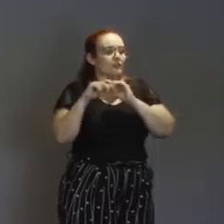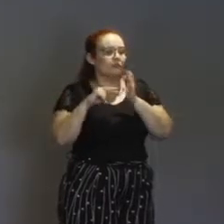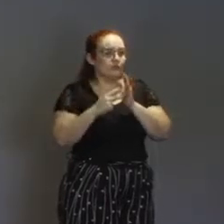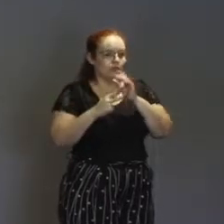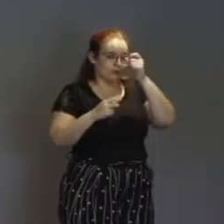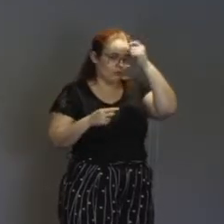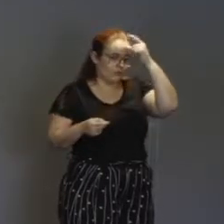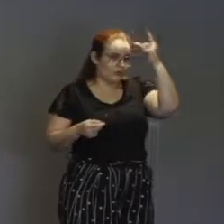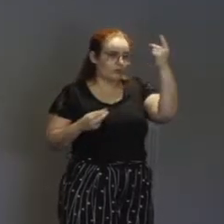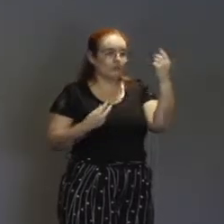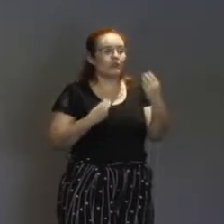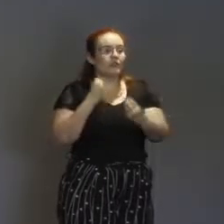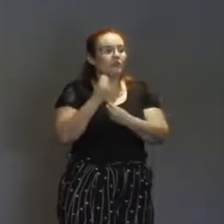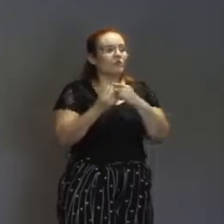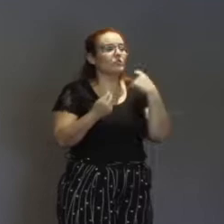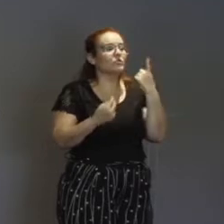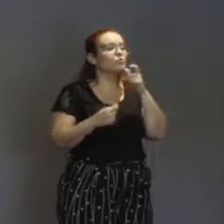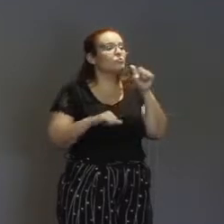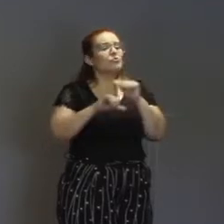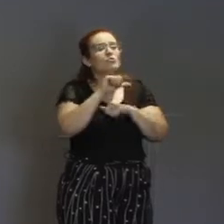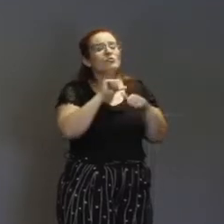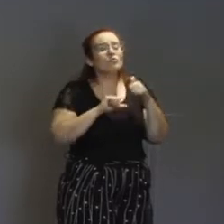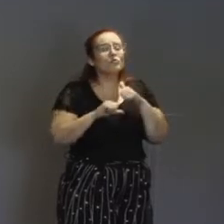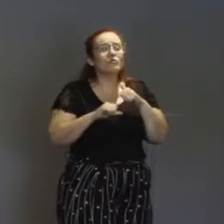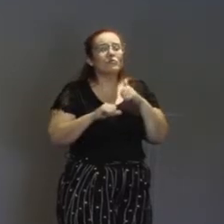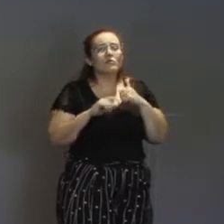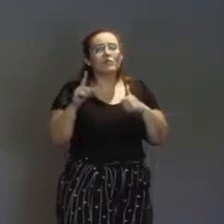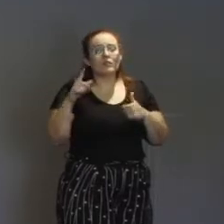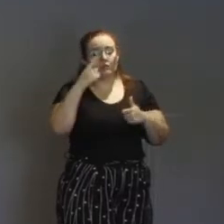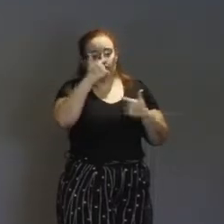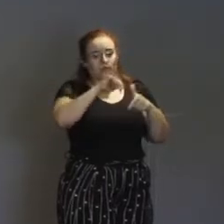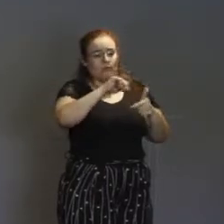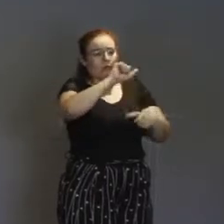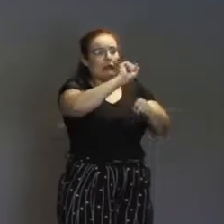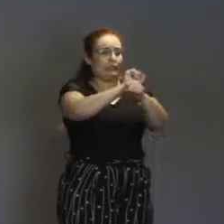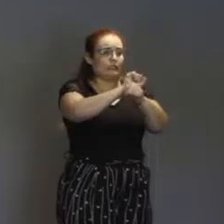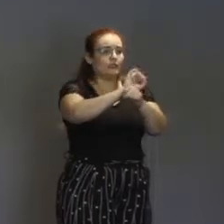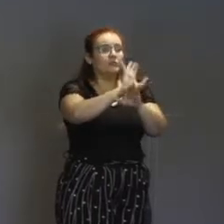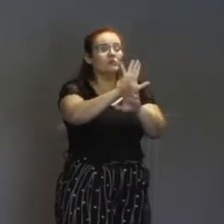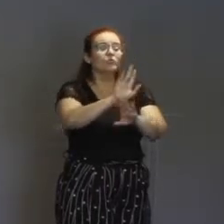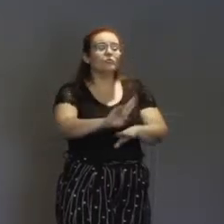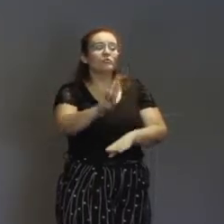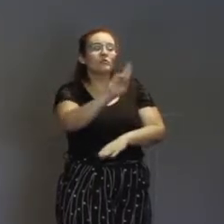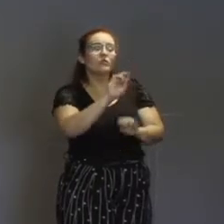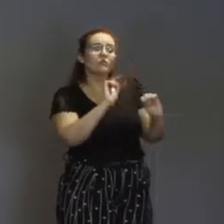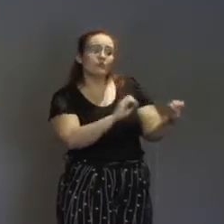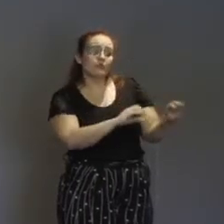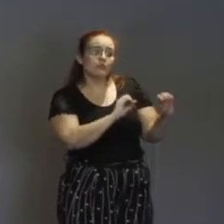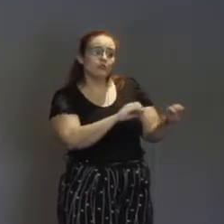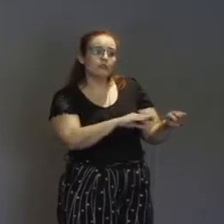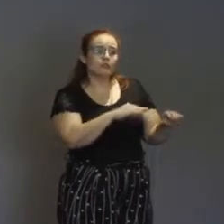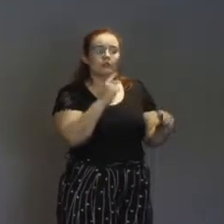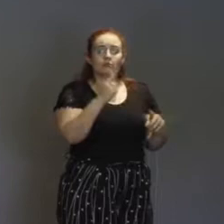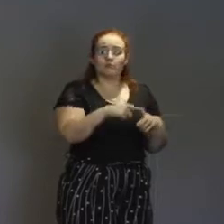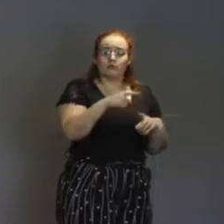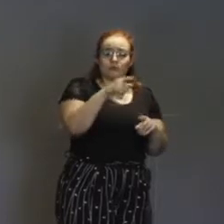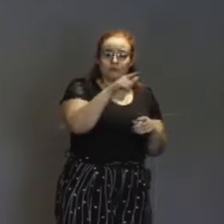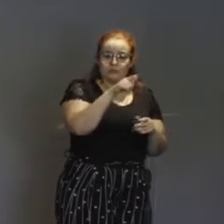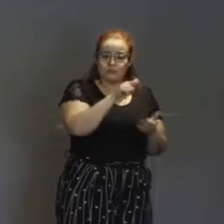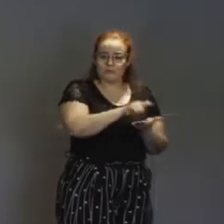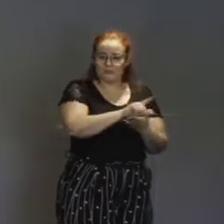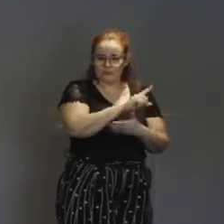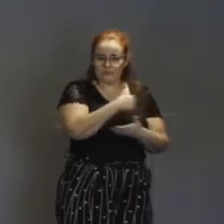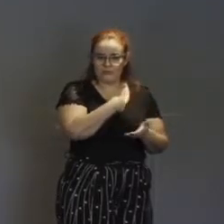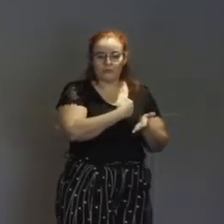gente desconstrói, né, esses papéis engessados a partir da educação? Porque isso também foi uma pergunta que veio da